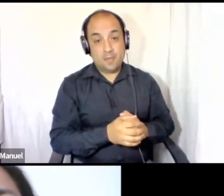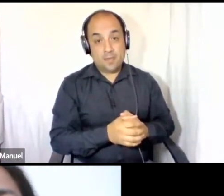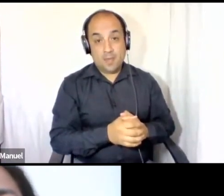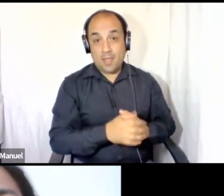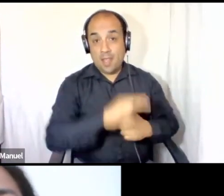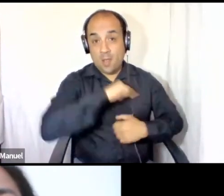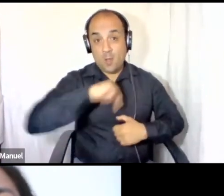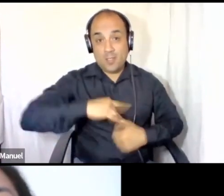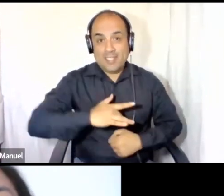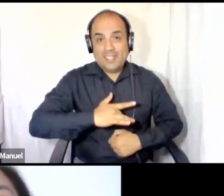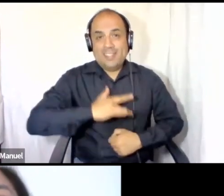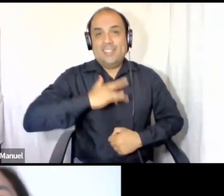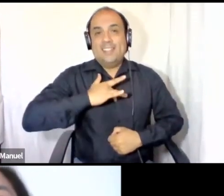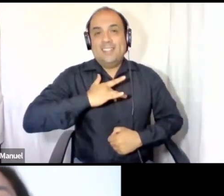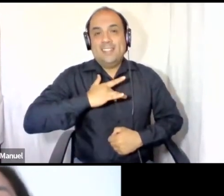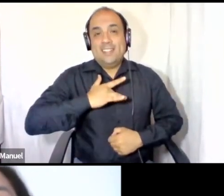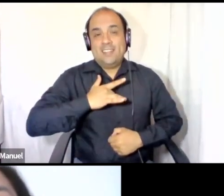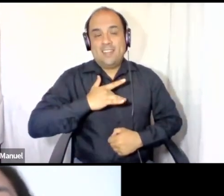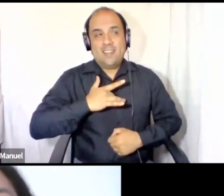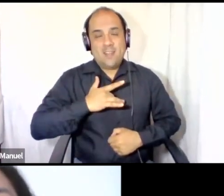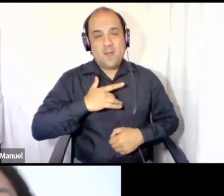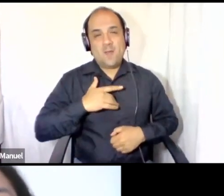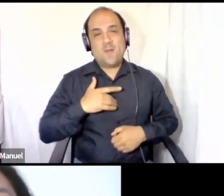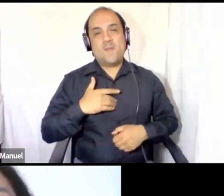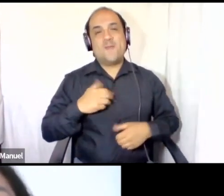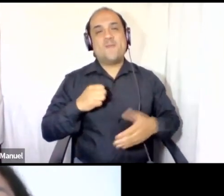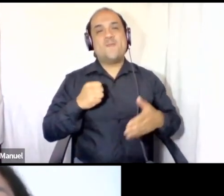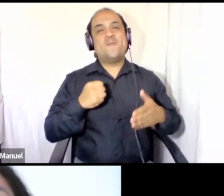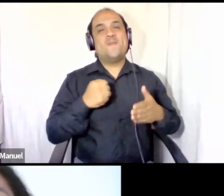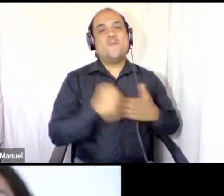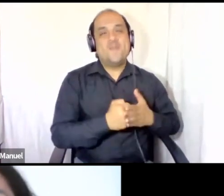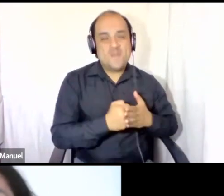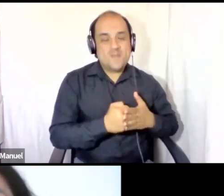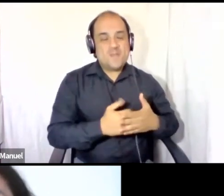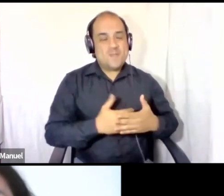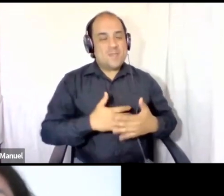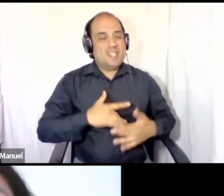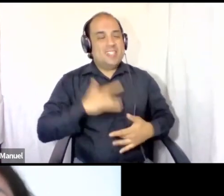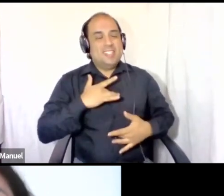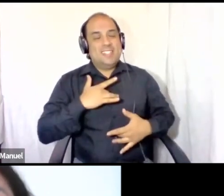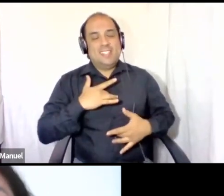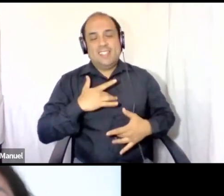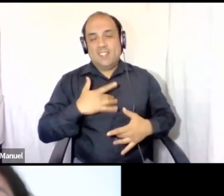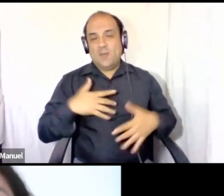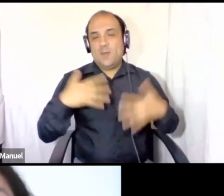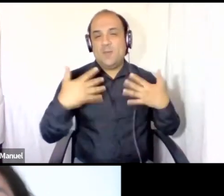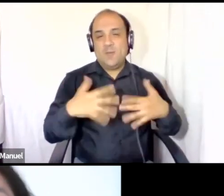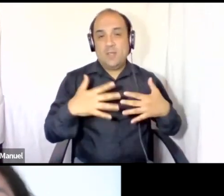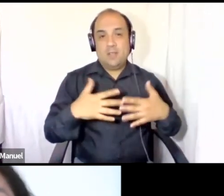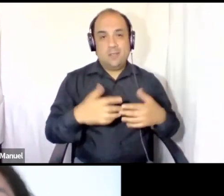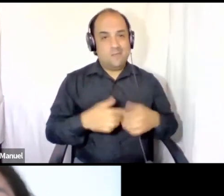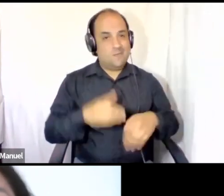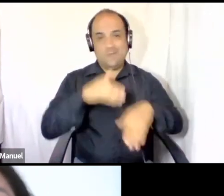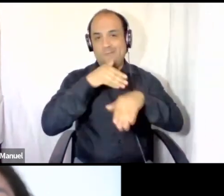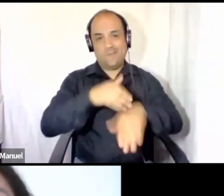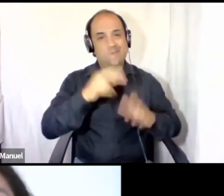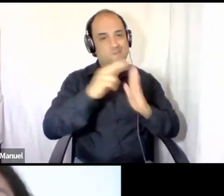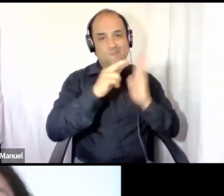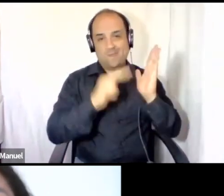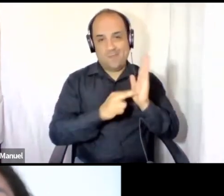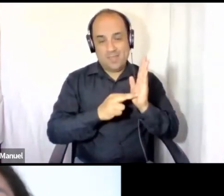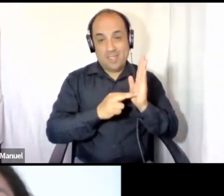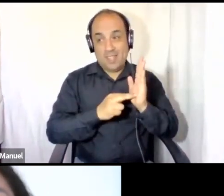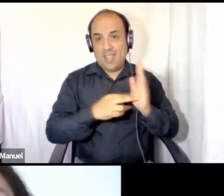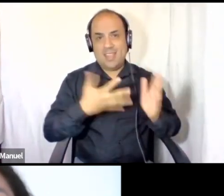sentirnos, pues no sé, satisfechos, ¿no? De no estar cumpliendo ese mandato normativo de tener